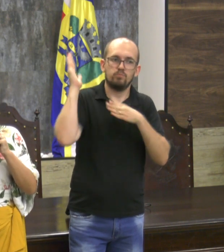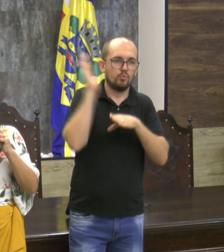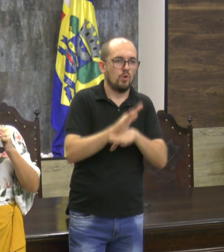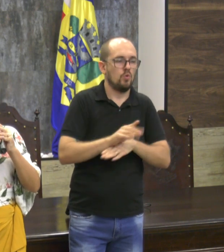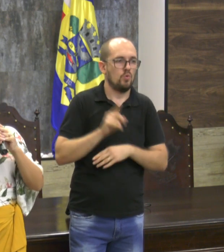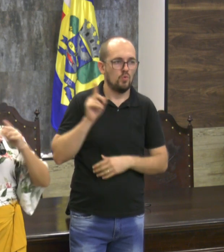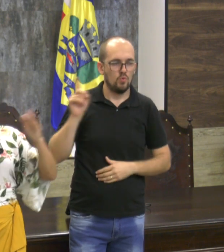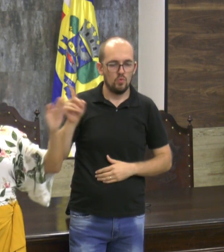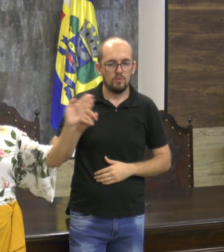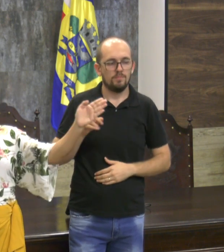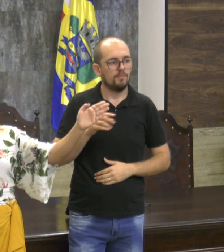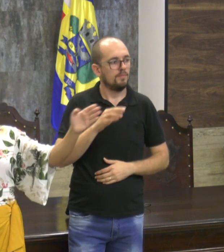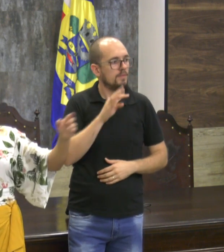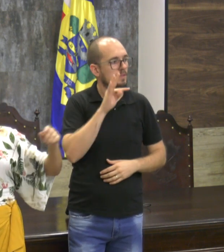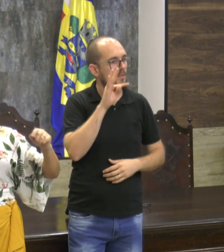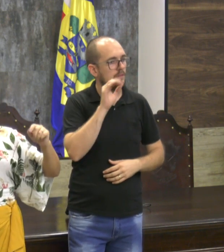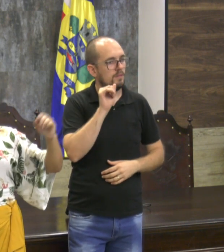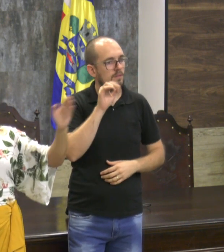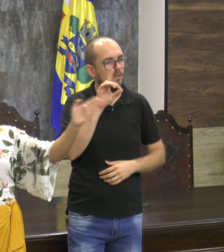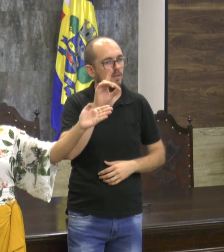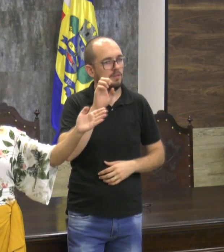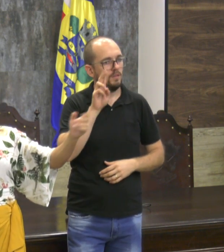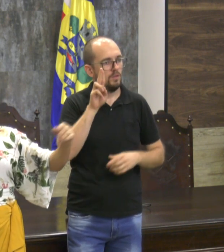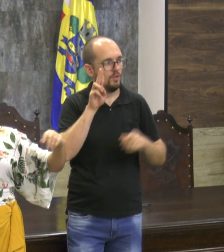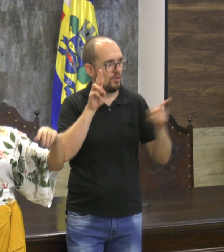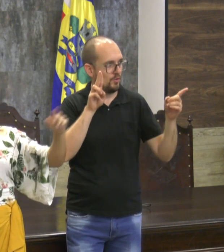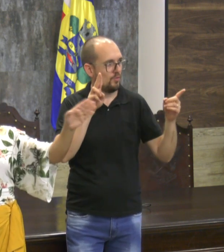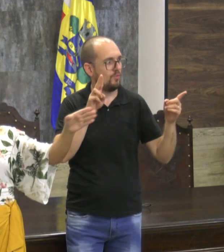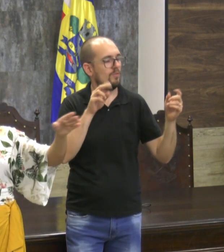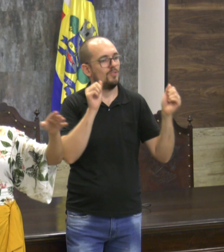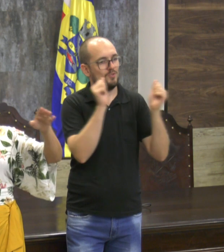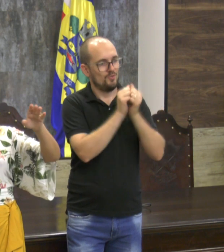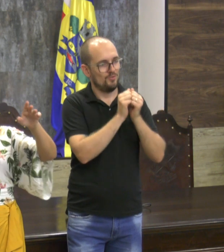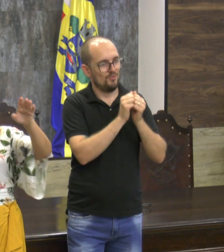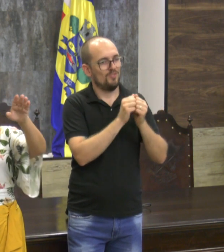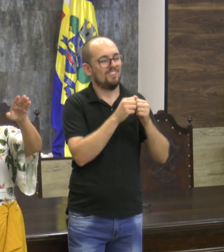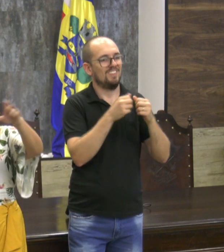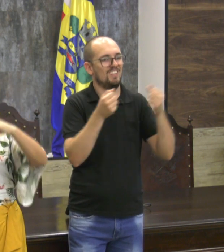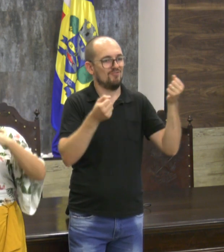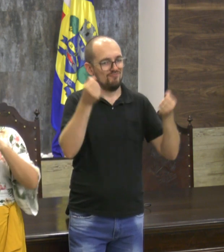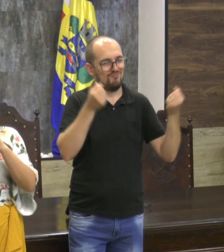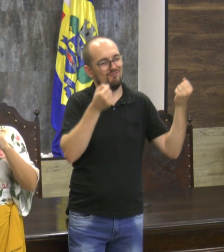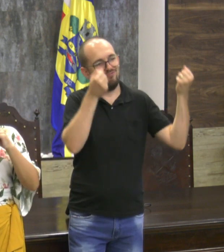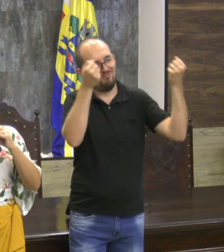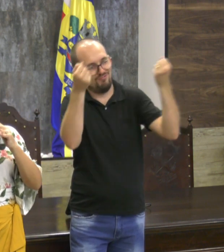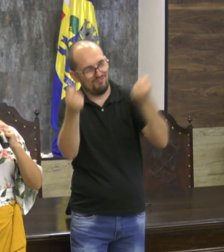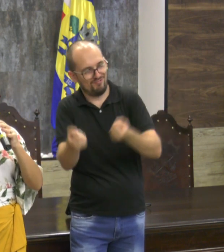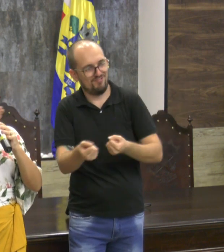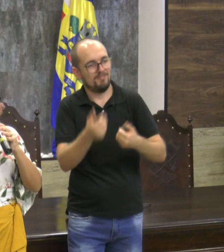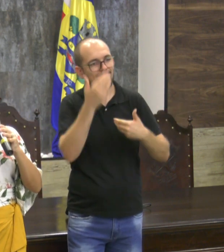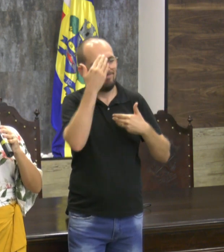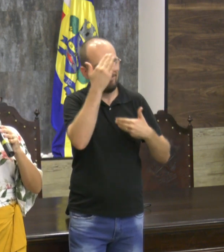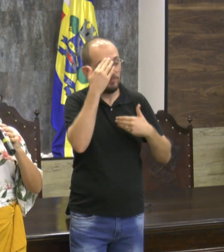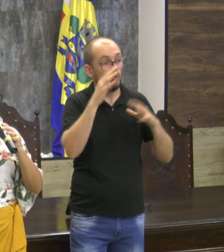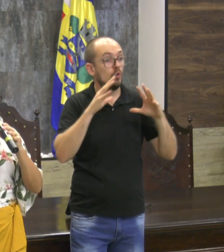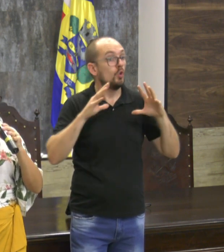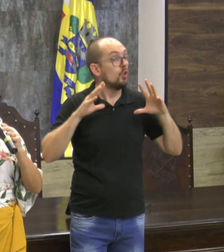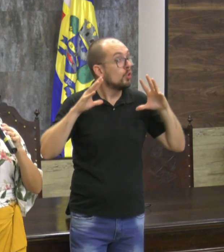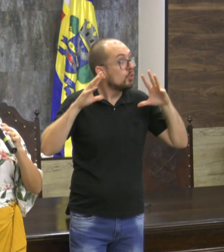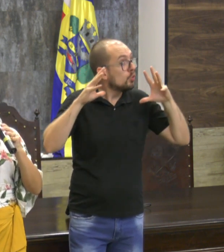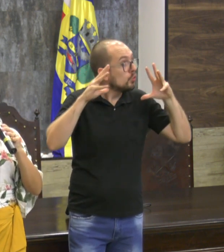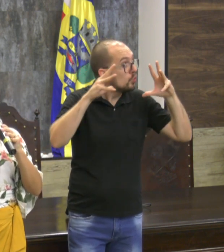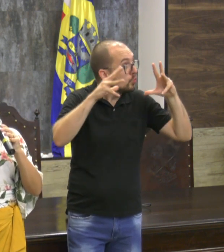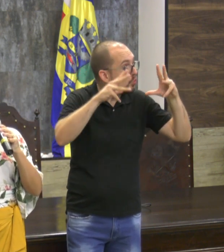Adriana, ao Tadeu, que está ali sentado, que veio nos acompanhar, a Vitória, o Val, que está por aí, e agradecer a presença de todos